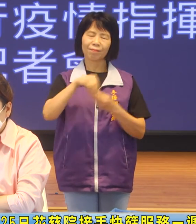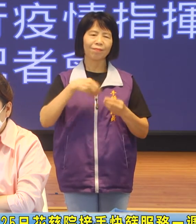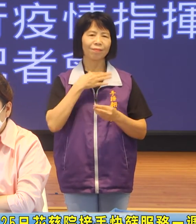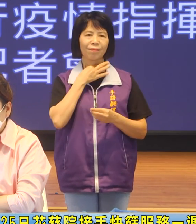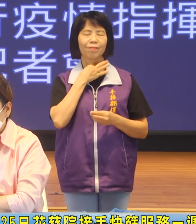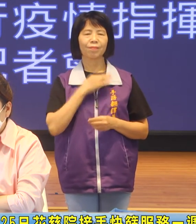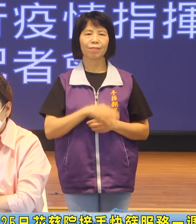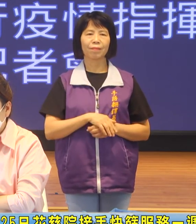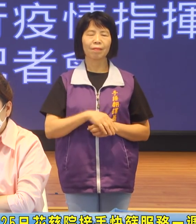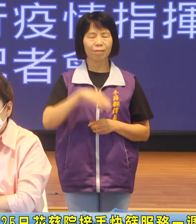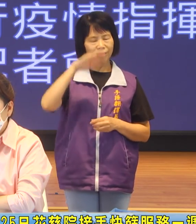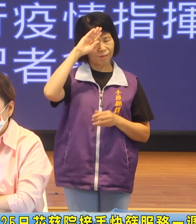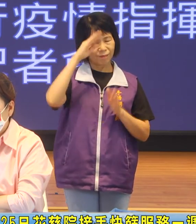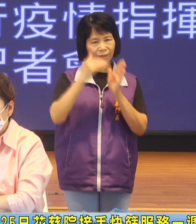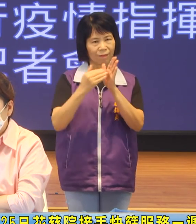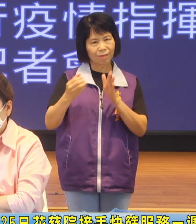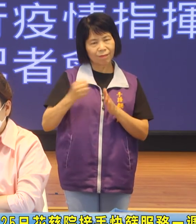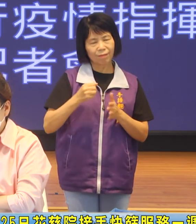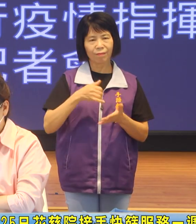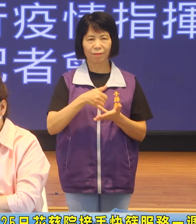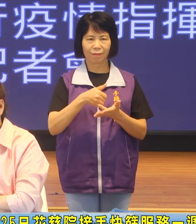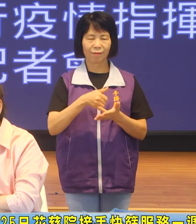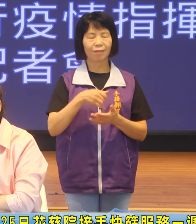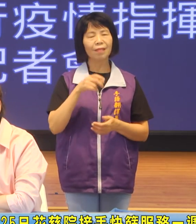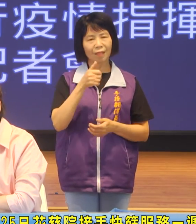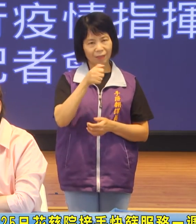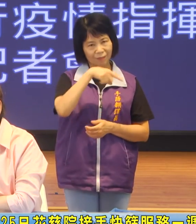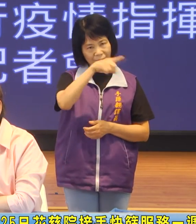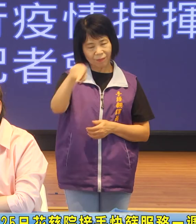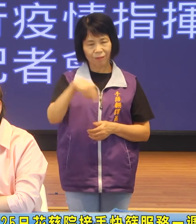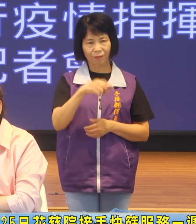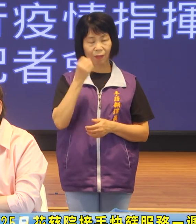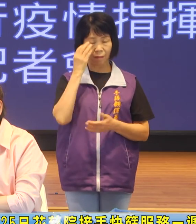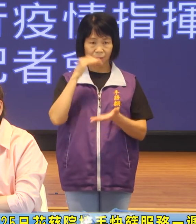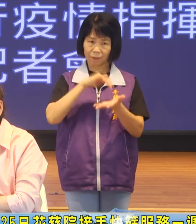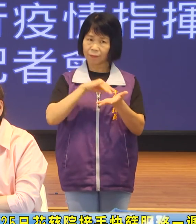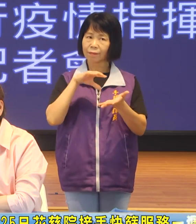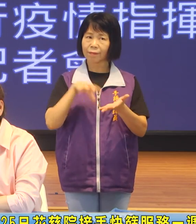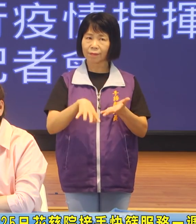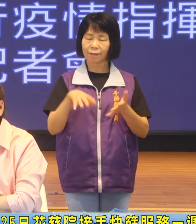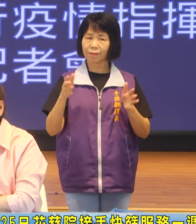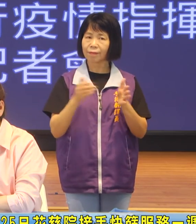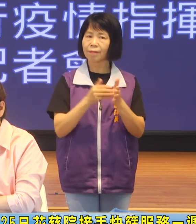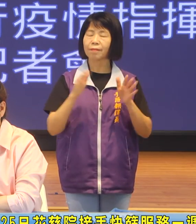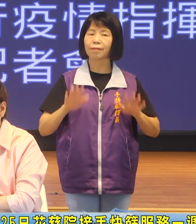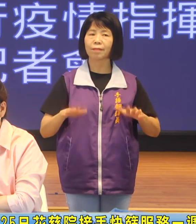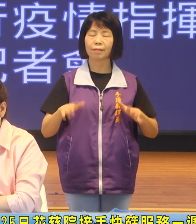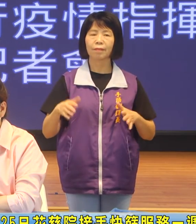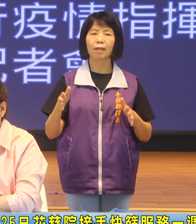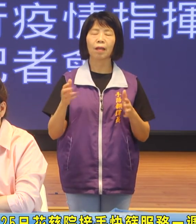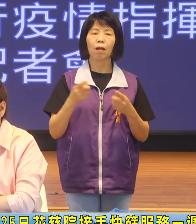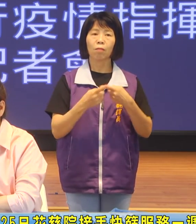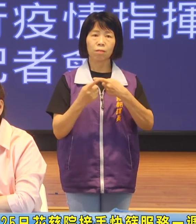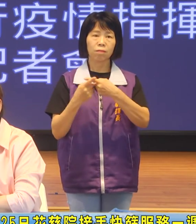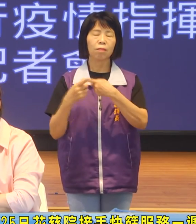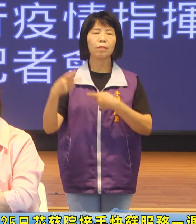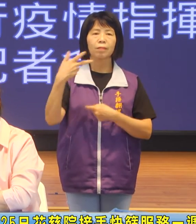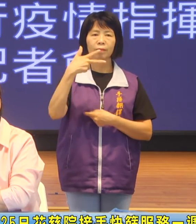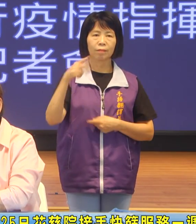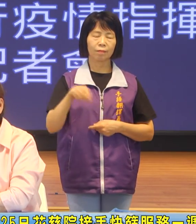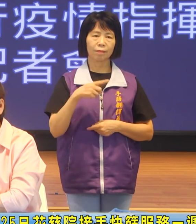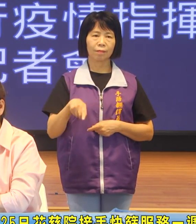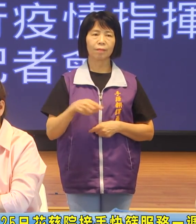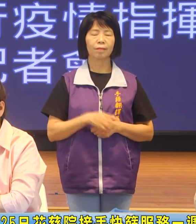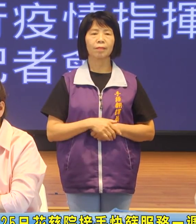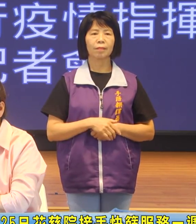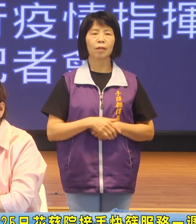以抵抗力也比较弱，真的要感谢他们。布利花莲医院到目前还有7个人，那7个人当然是有